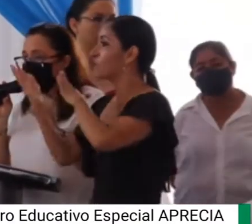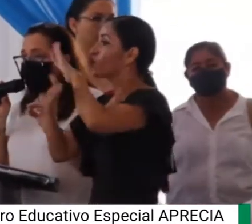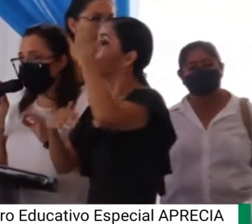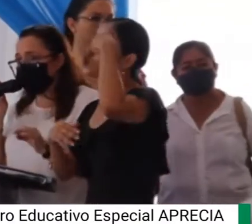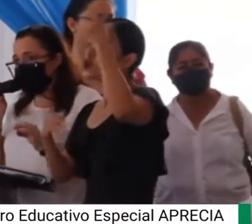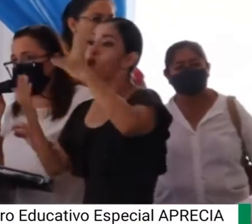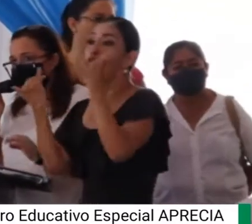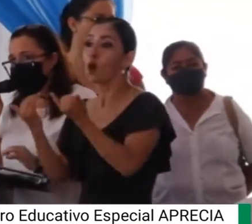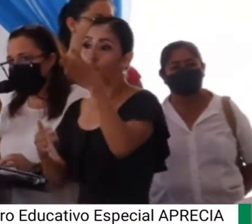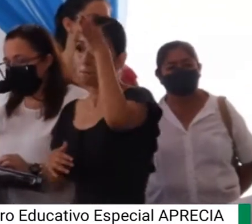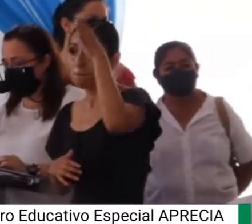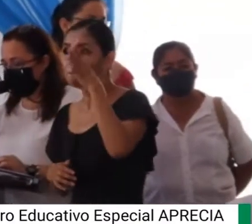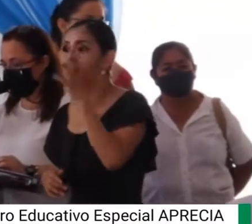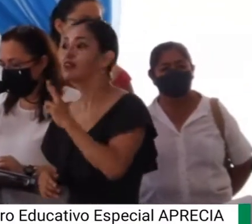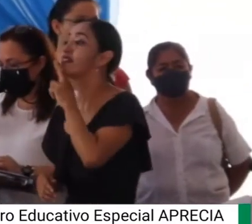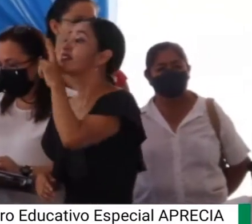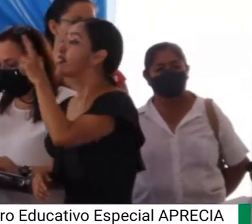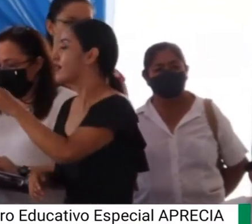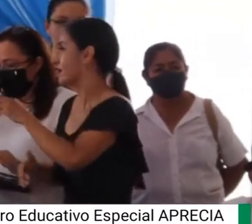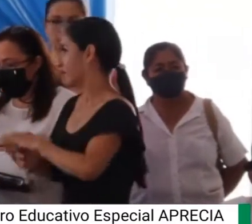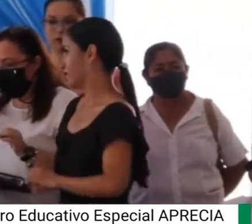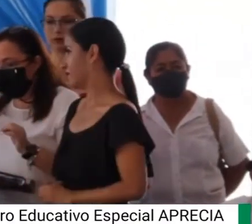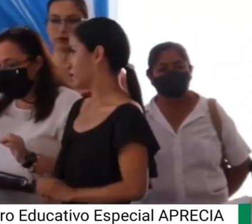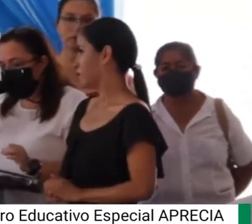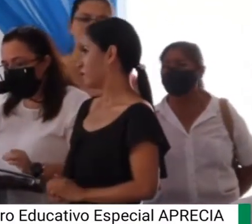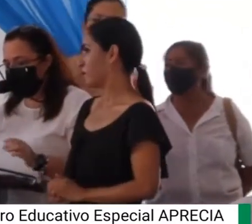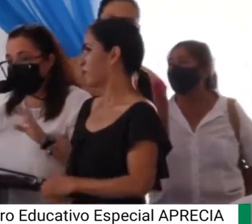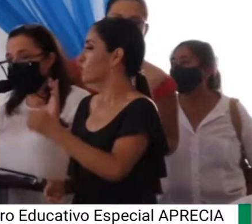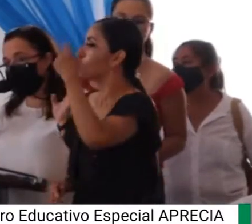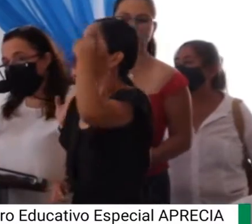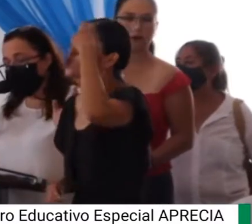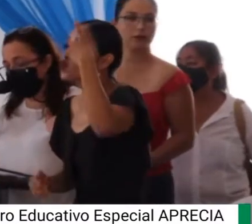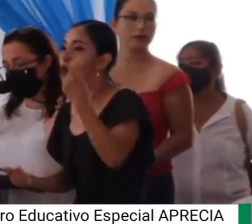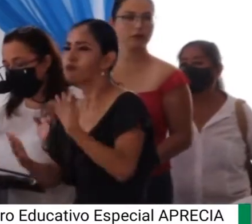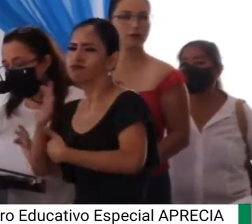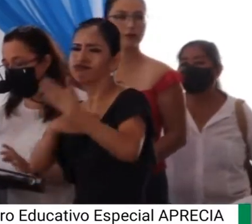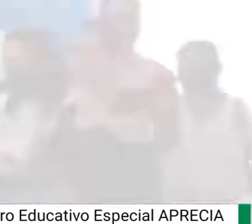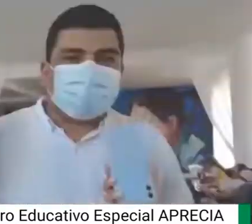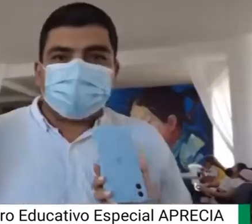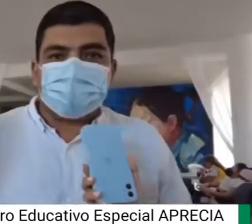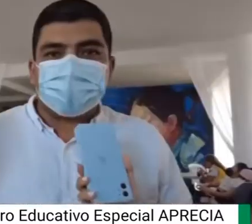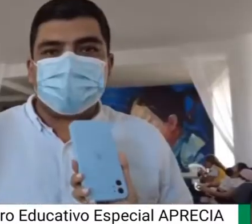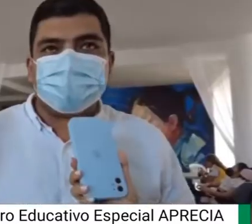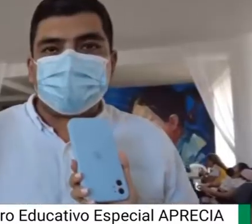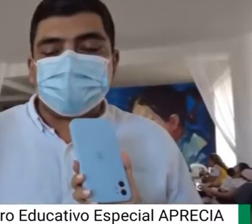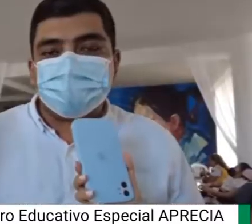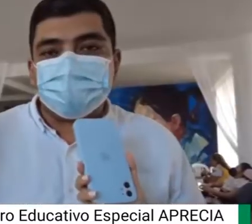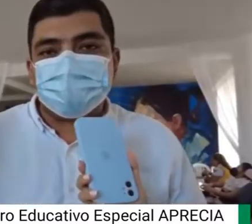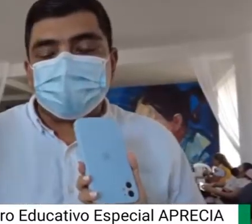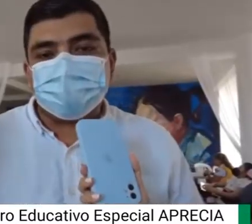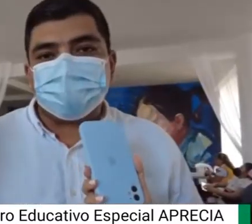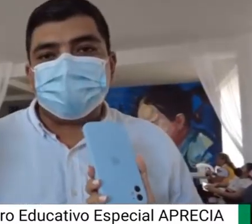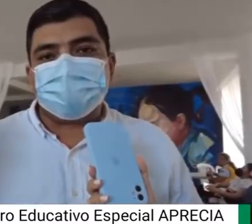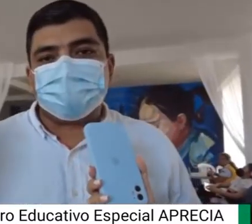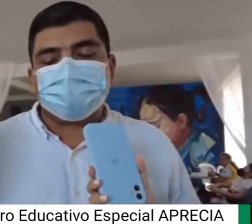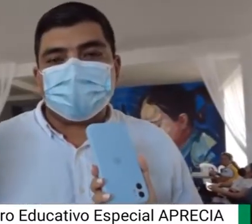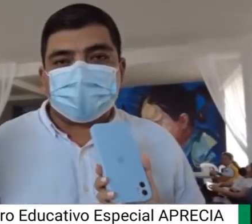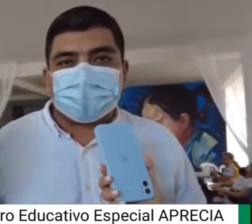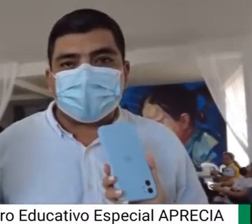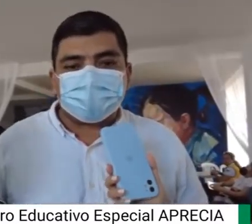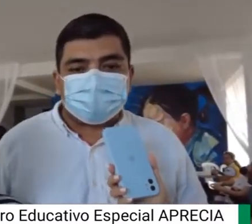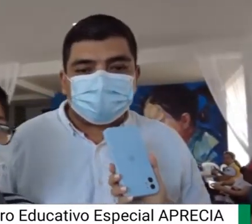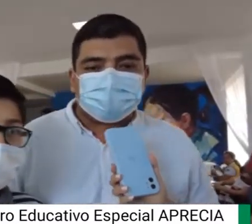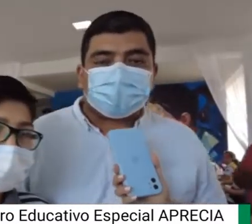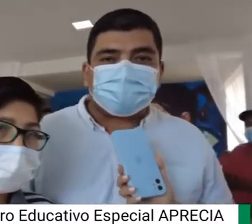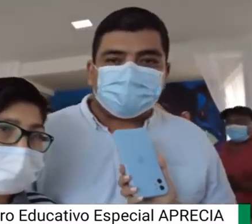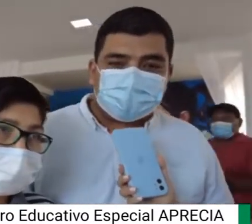esta obra no se haya hecho realidad el día de hoy. Por eso de corazón le digo muchas gracias. Realmente me siento muy contento, ¿no?, por esta